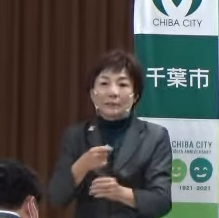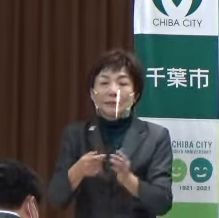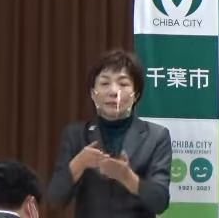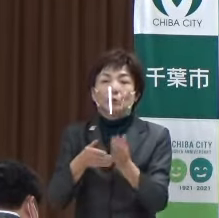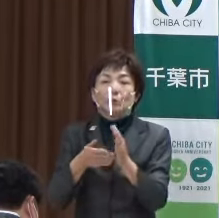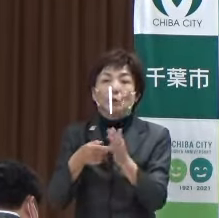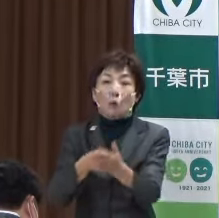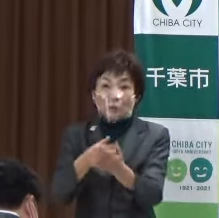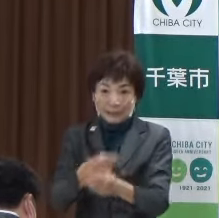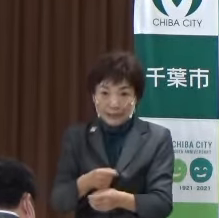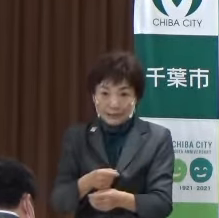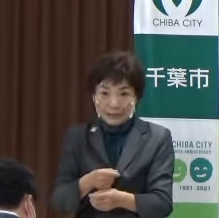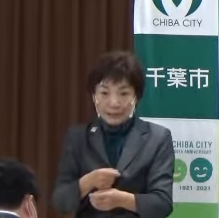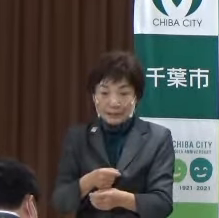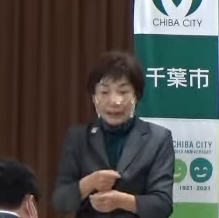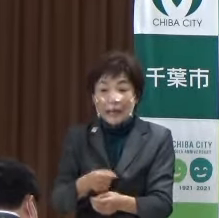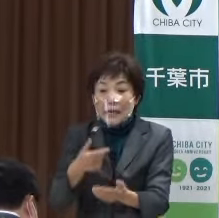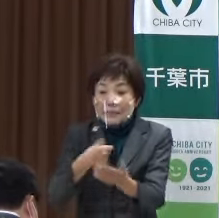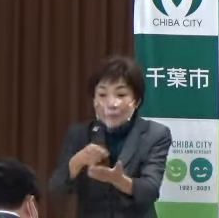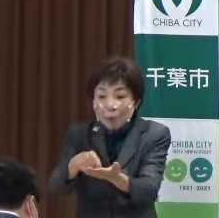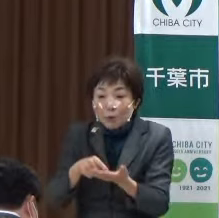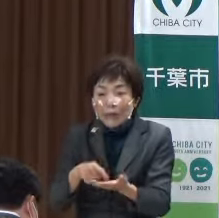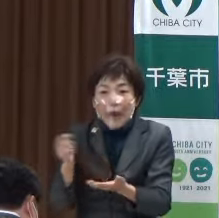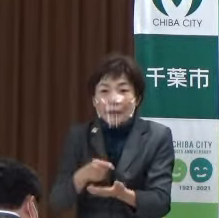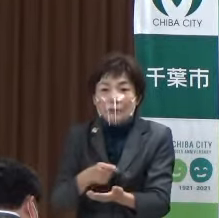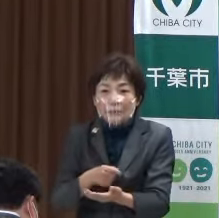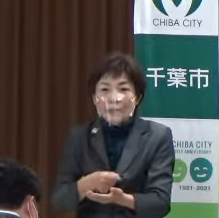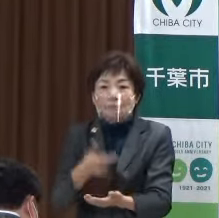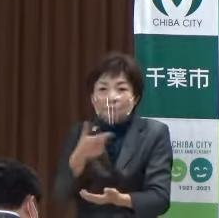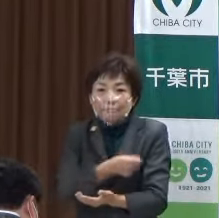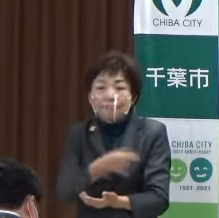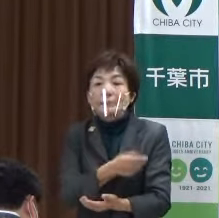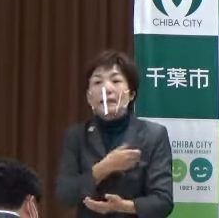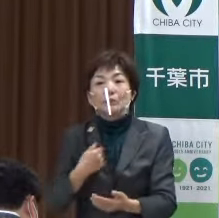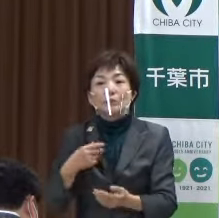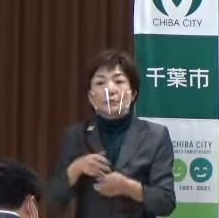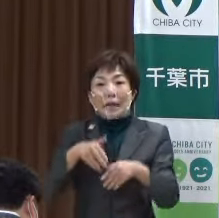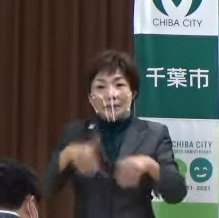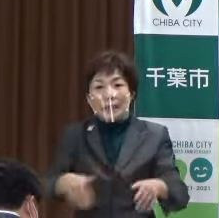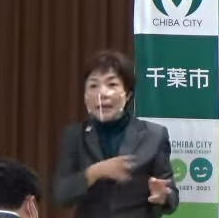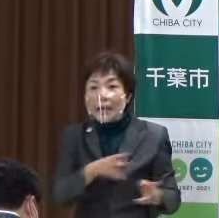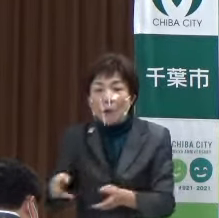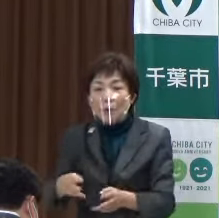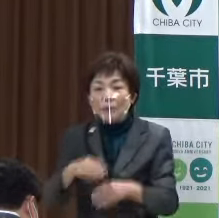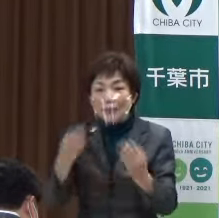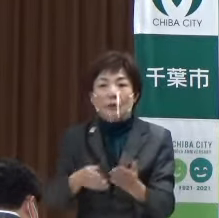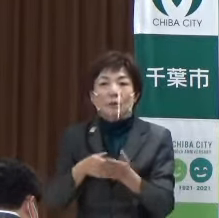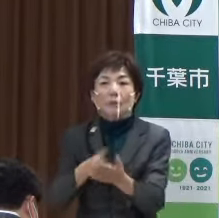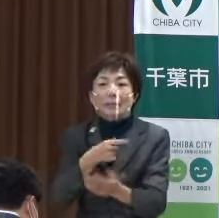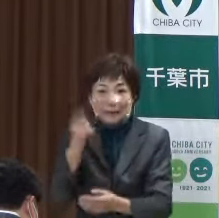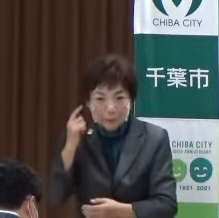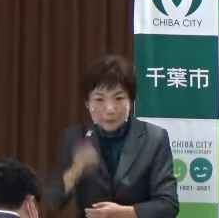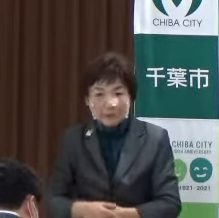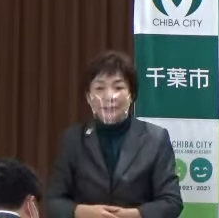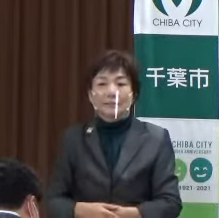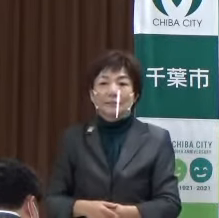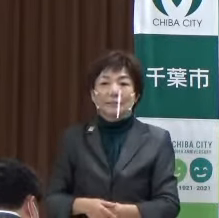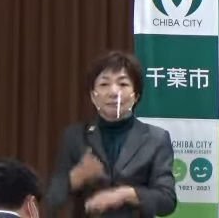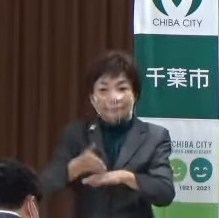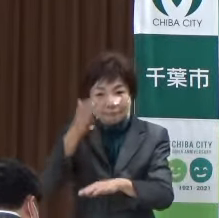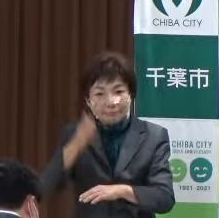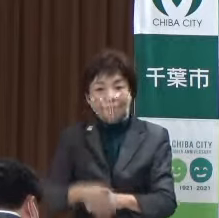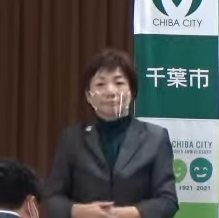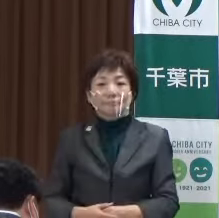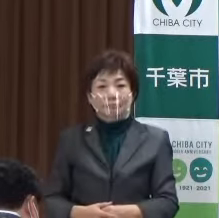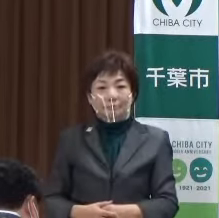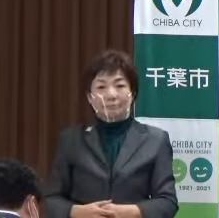ので、接種を望む方が、いずれにしても早く接種を受けられるように、私として全力でございます。 ありがとう